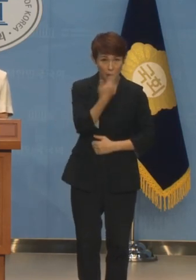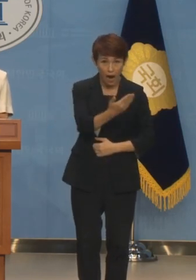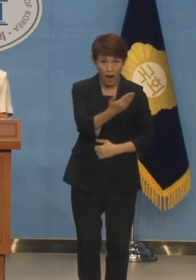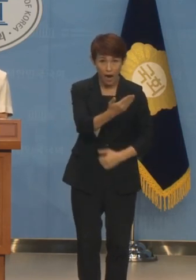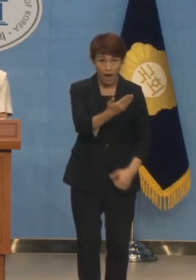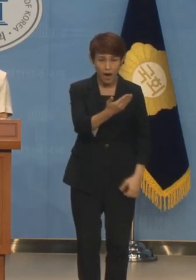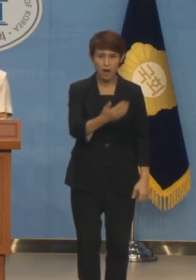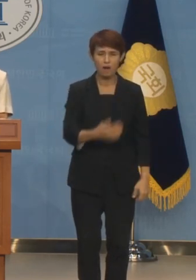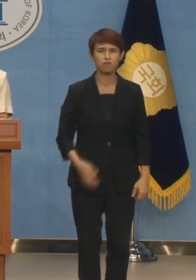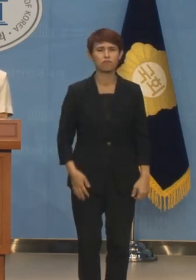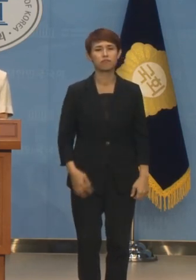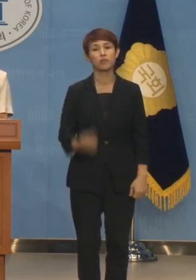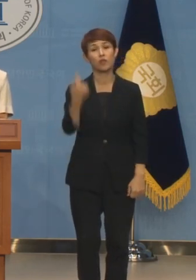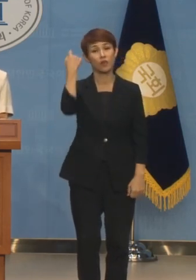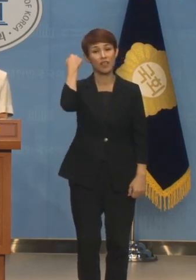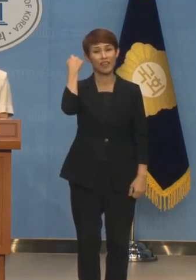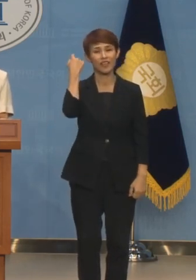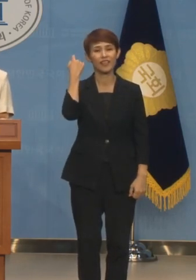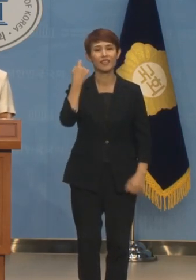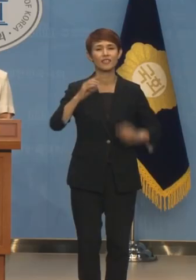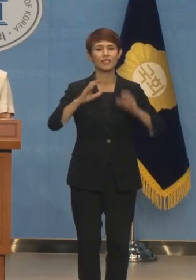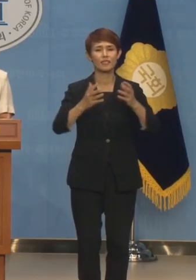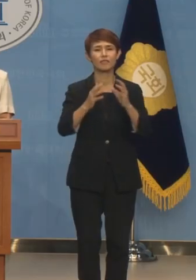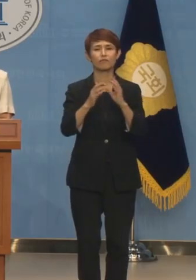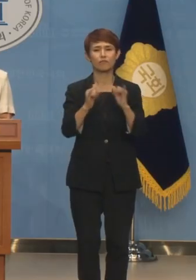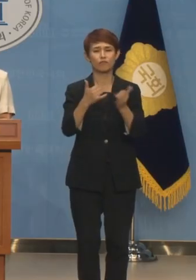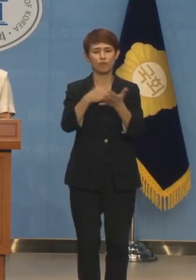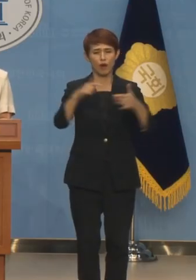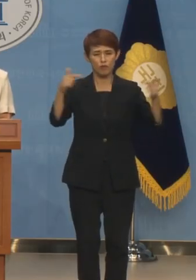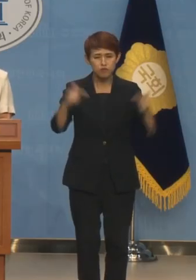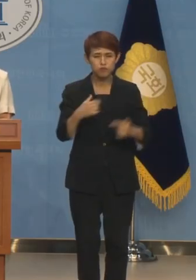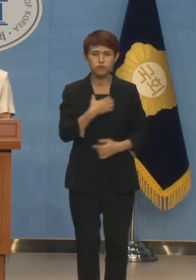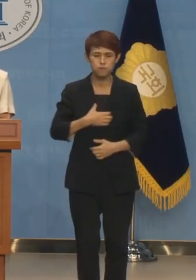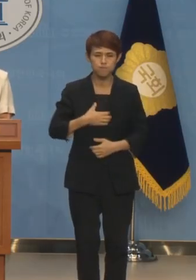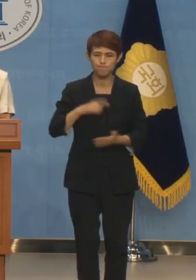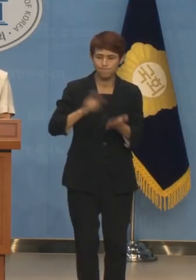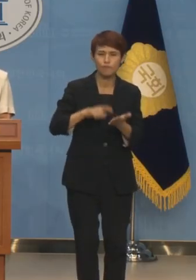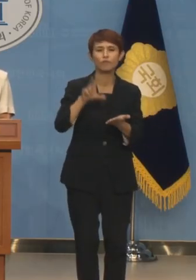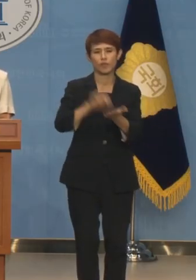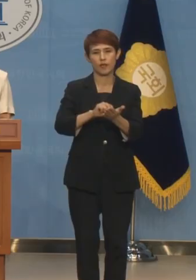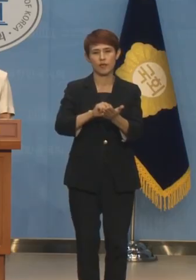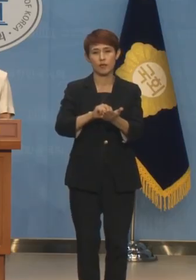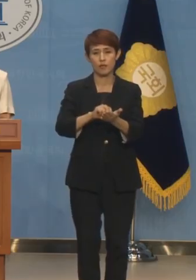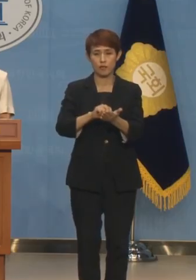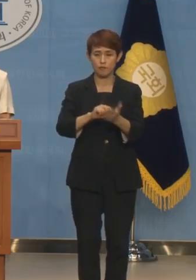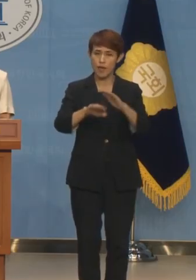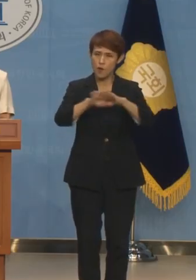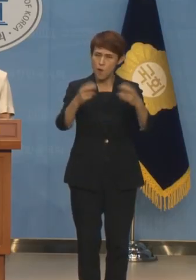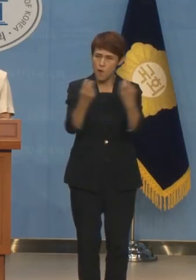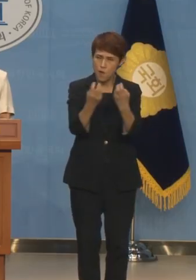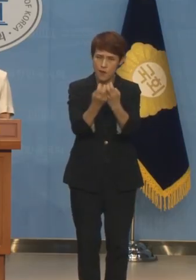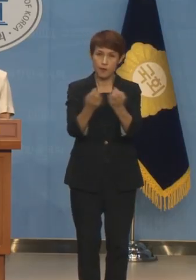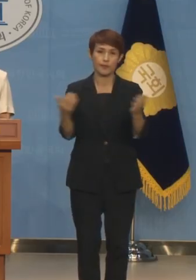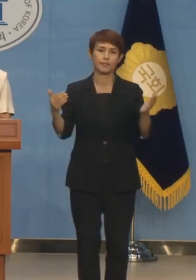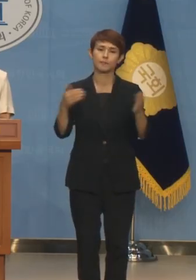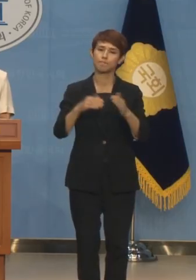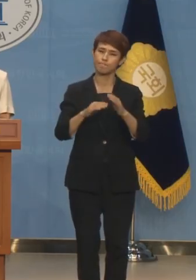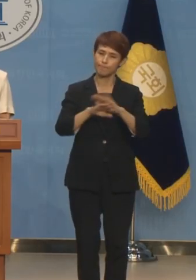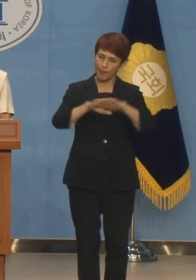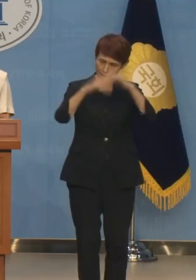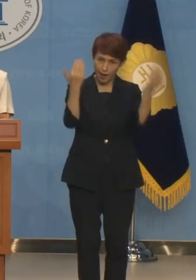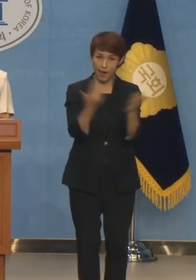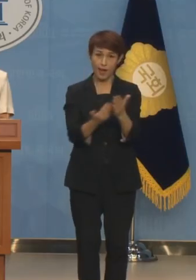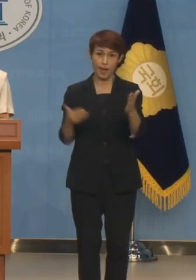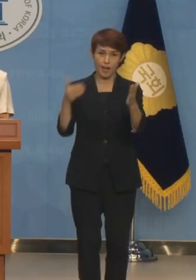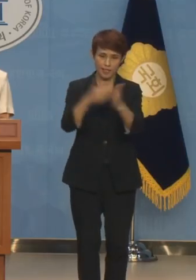윤석열 대통령이 어제 인구 국가 비상사태를 선언하고 저출산 문제를 극복하는 그날까지 범국가적